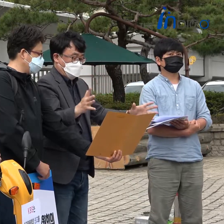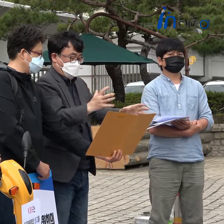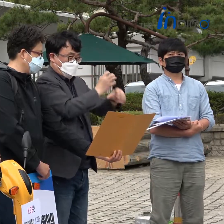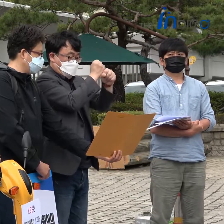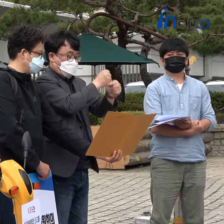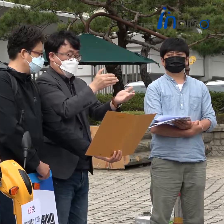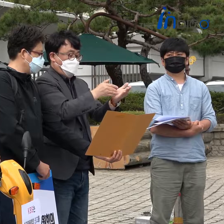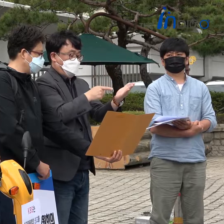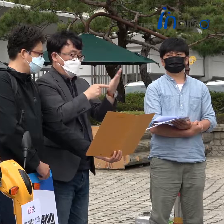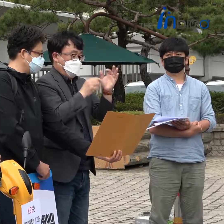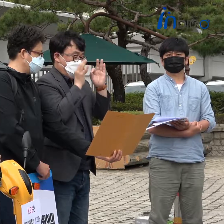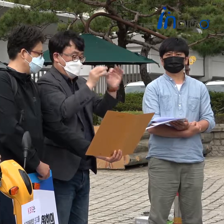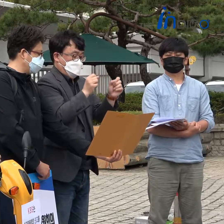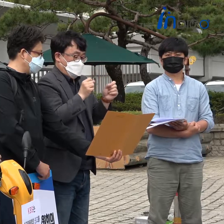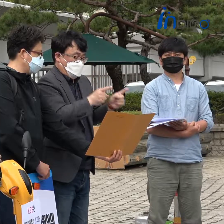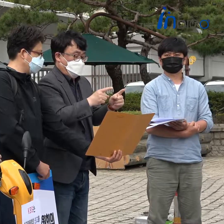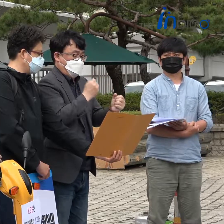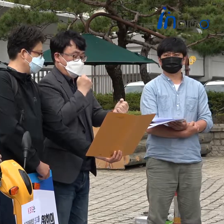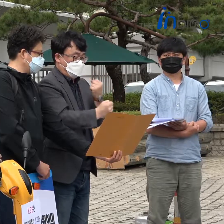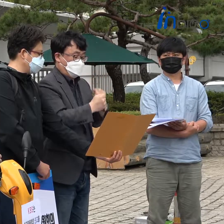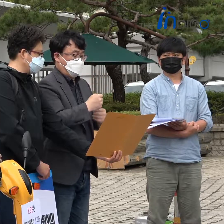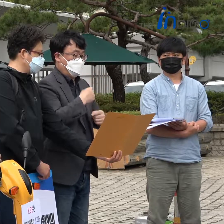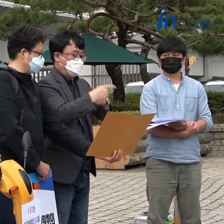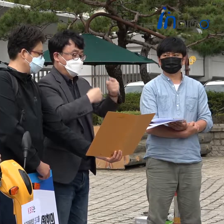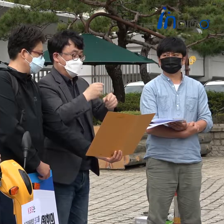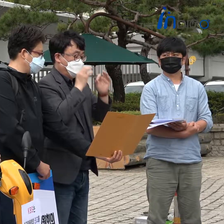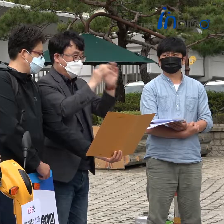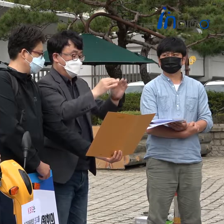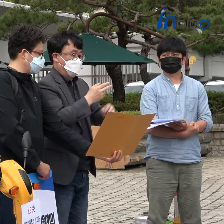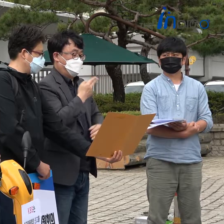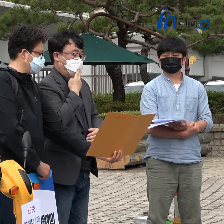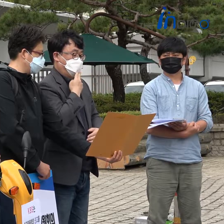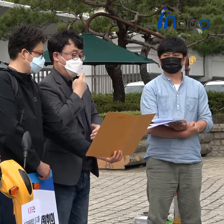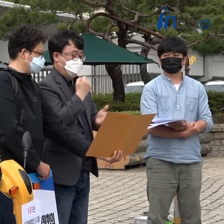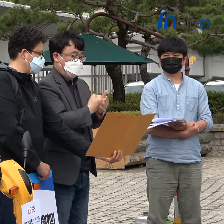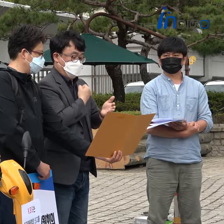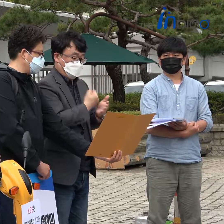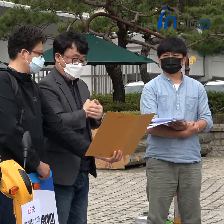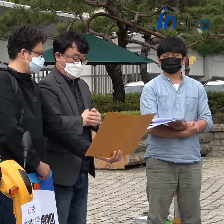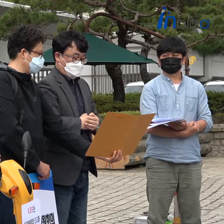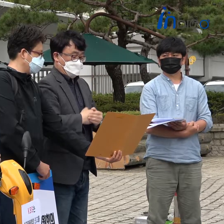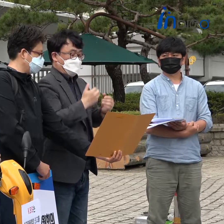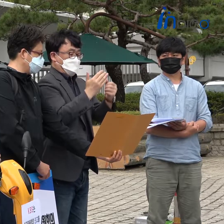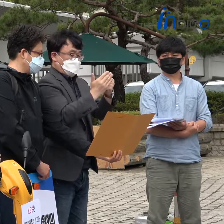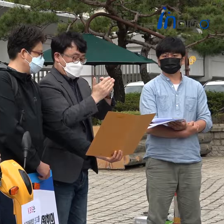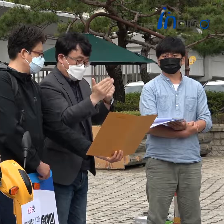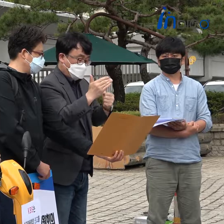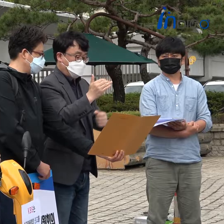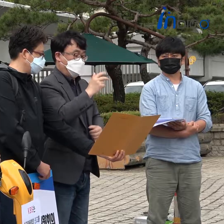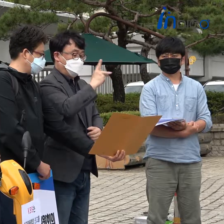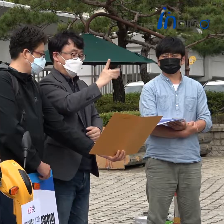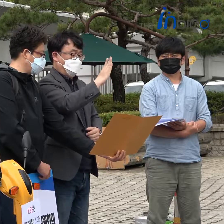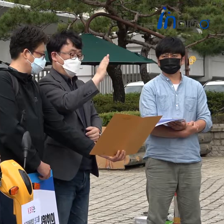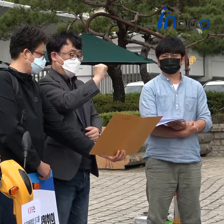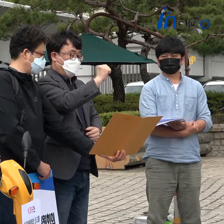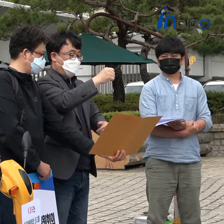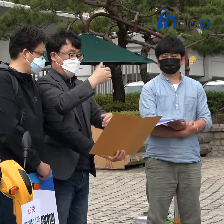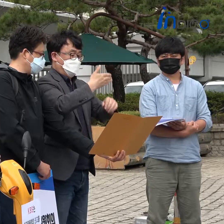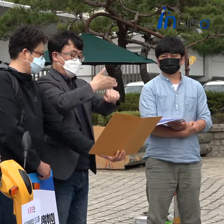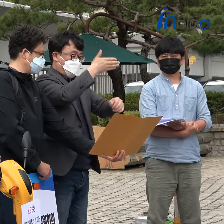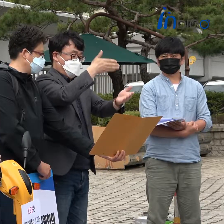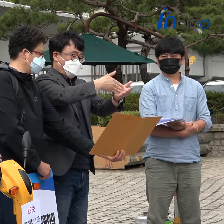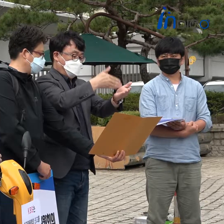중요한 사건 등을 한눈에 볼 수 있는 종합 뉴스임에도 수어로 볼 수 없는 실정입니다.